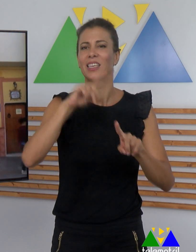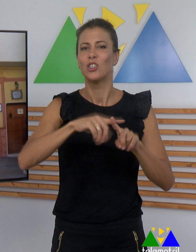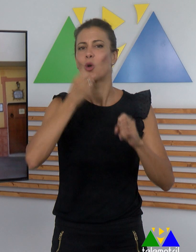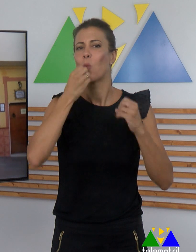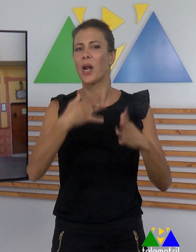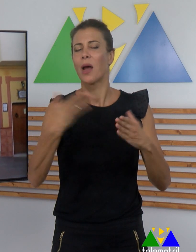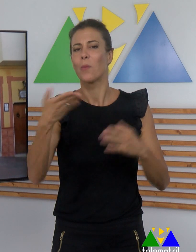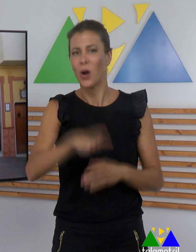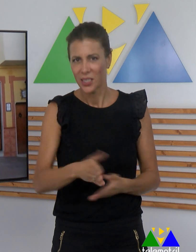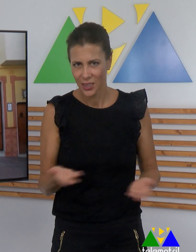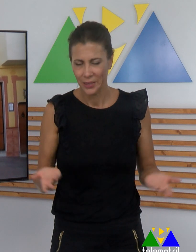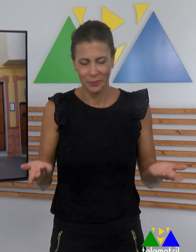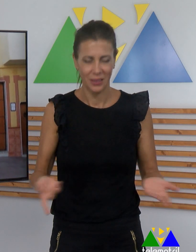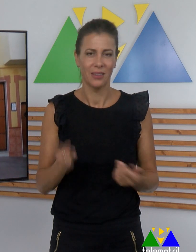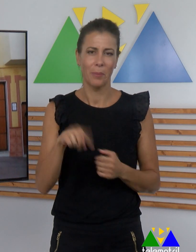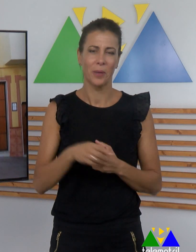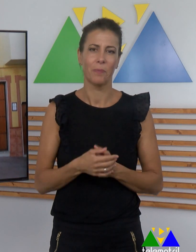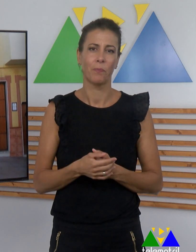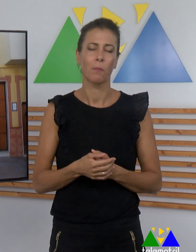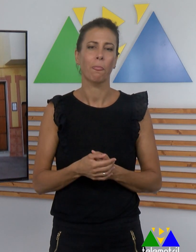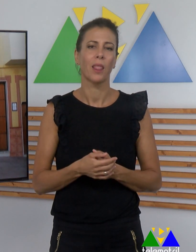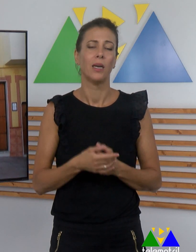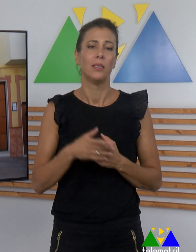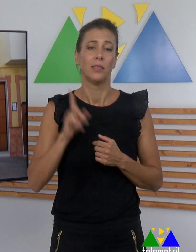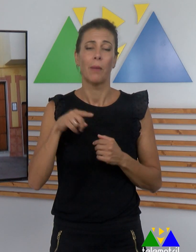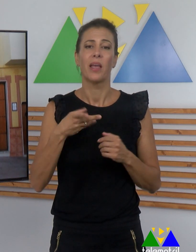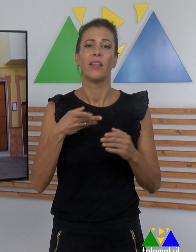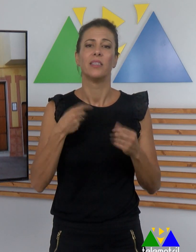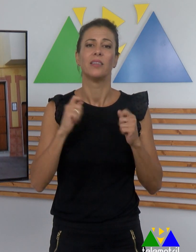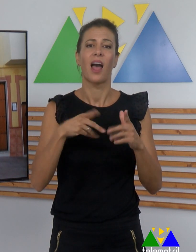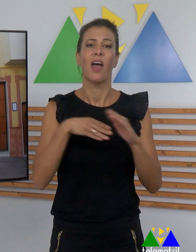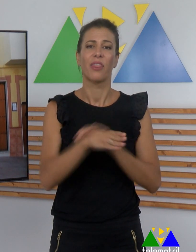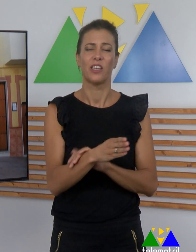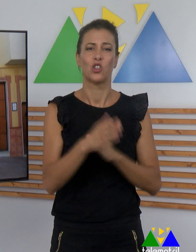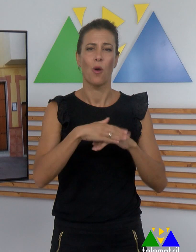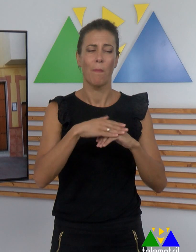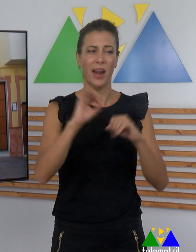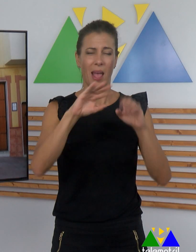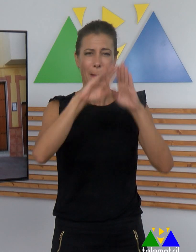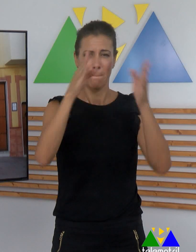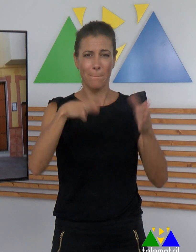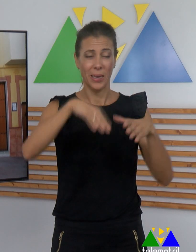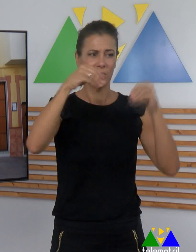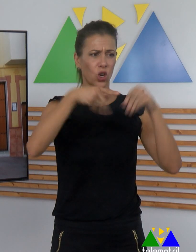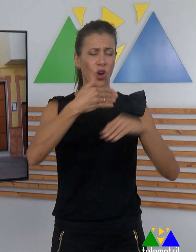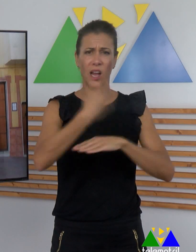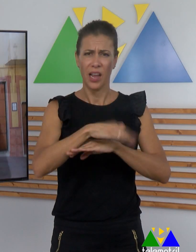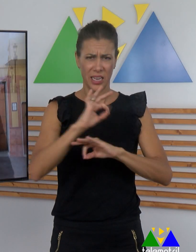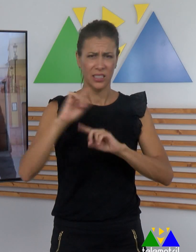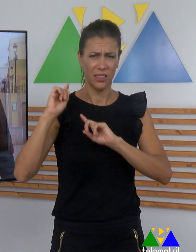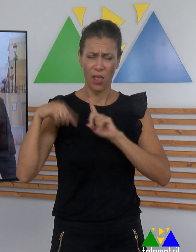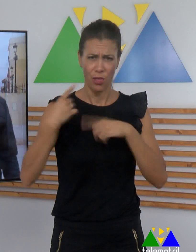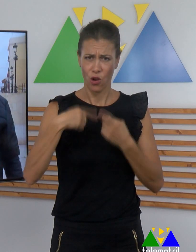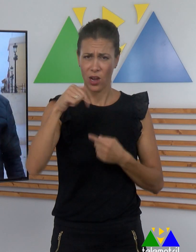calle del Cristo de la Buena Muerte. Y daba acceso pues al Panteón, que es una calle que además es muy tradicional